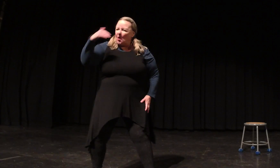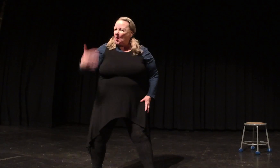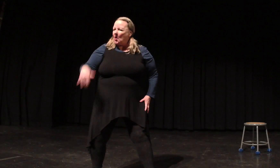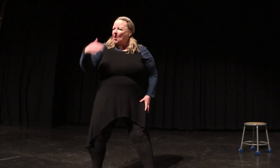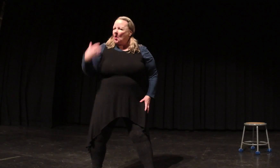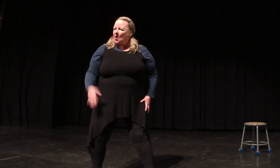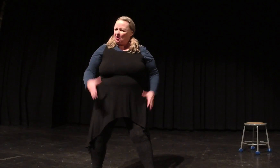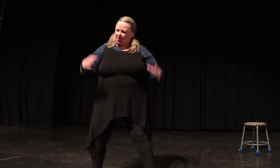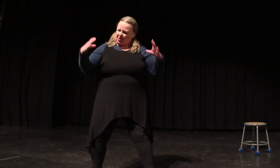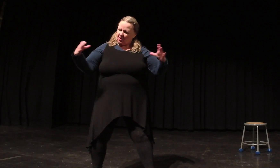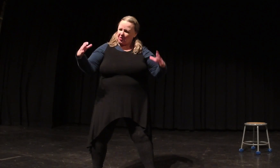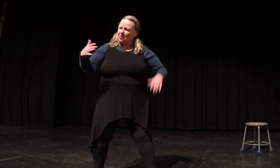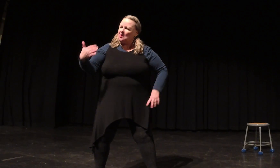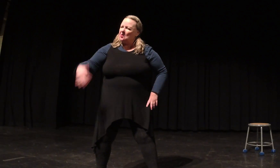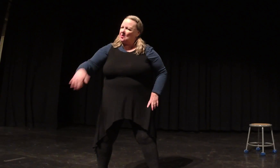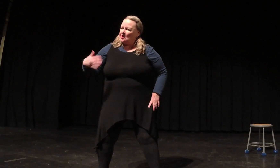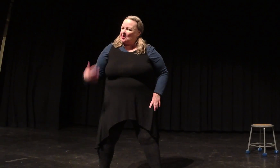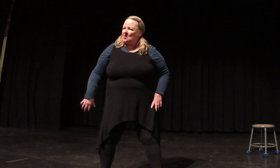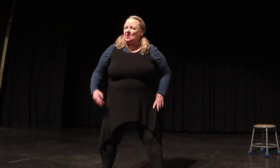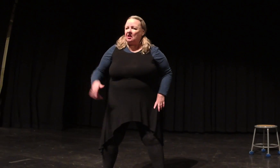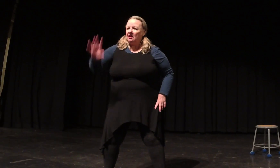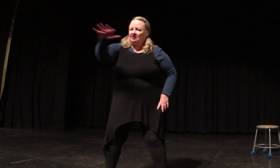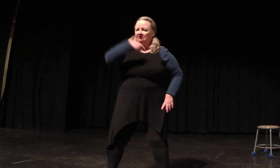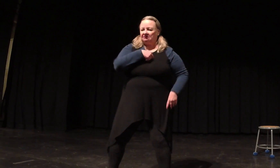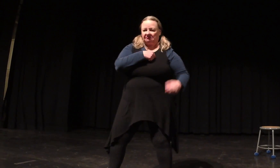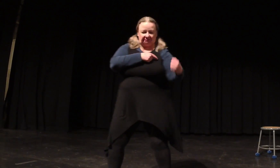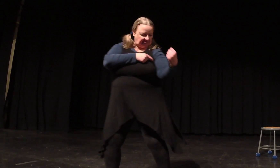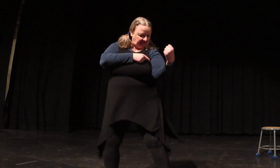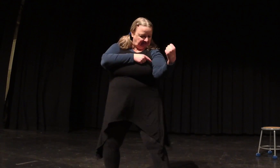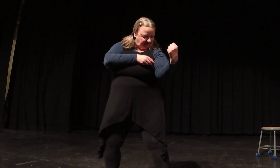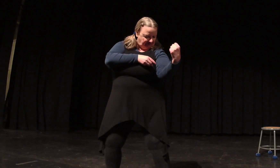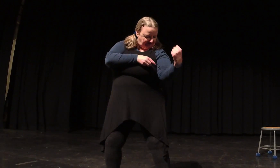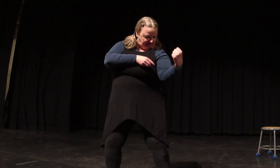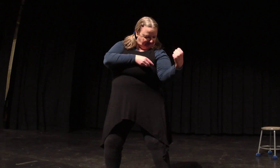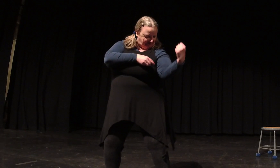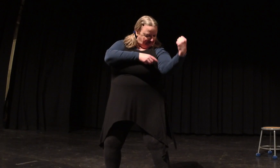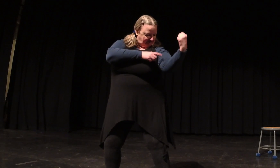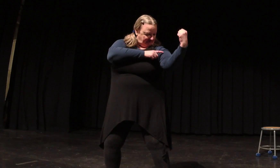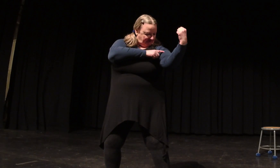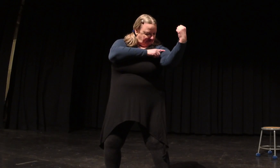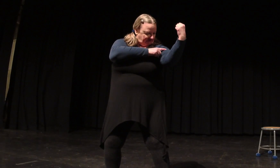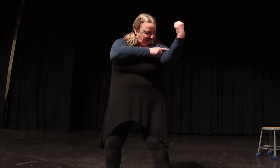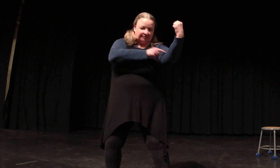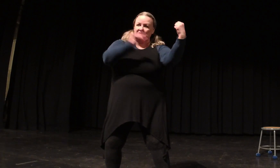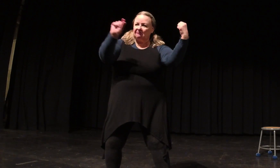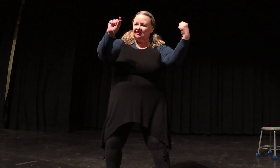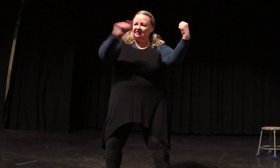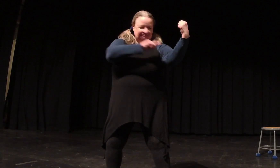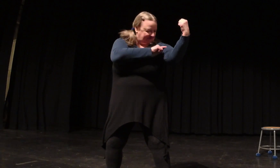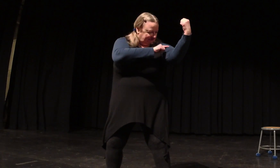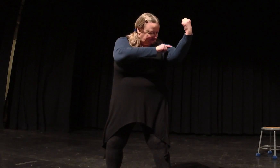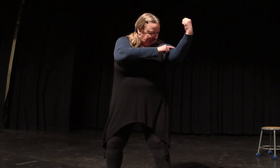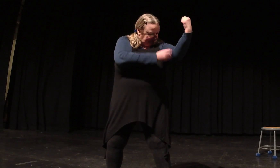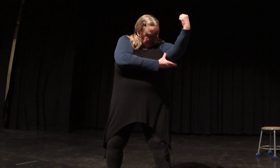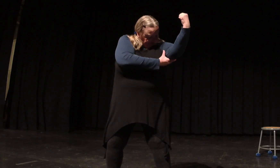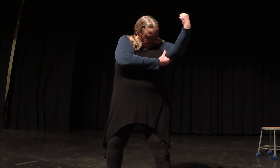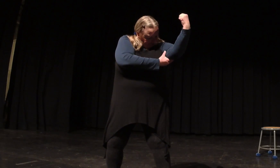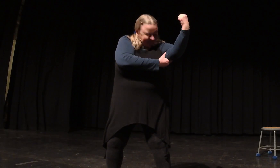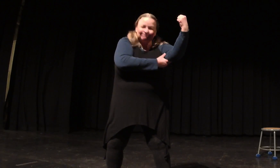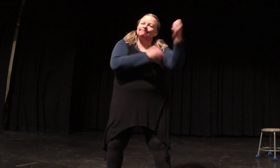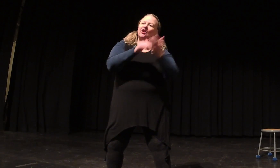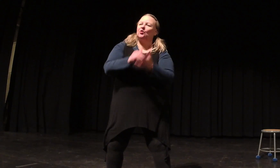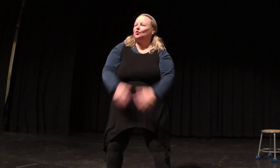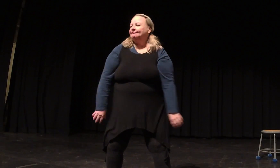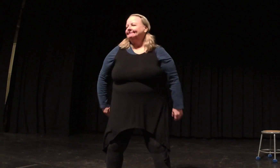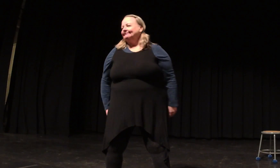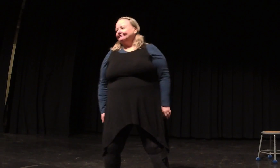c'était dur, hein, celui-là? Oh là là, il était immense comme arbre, celui-là. Bon, mes muscles, là, finalement, sont pas si